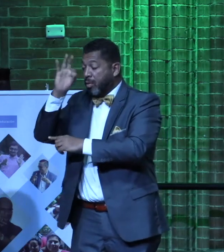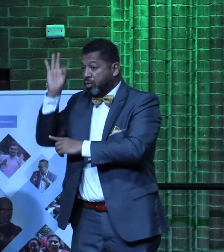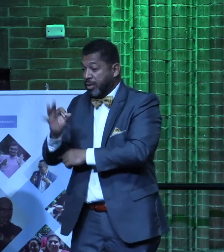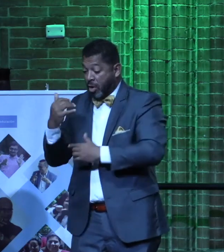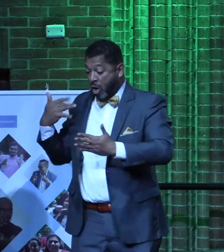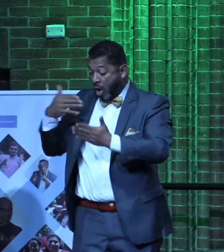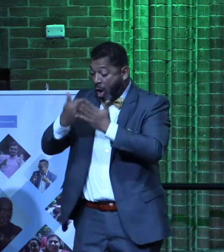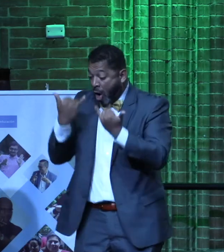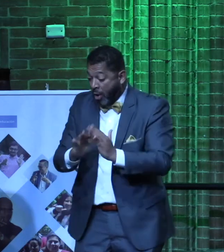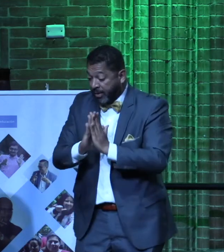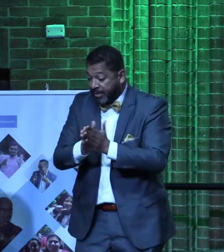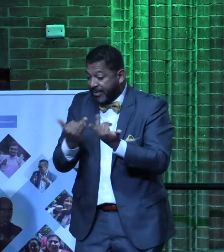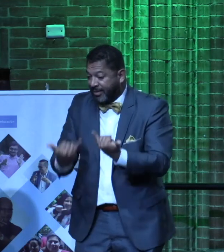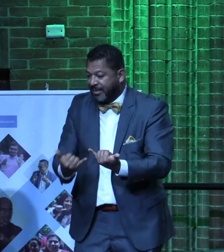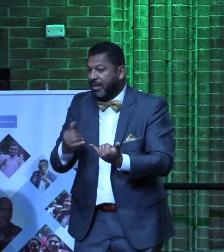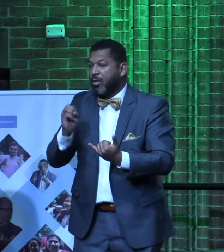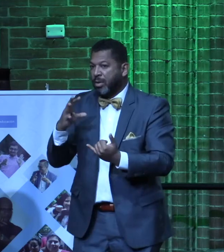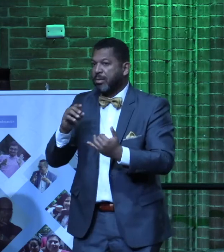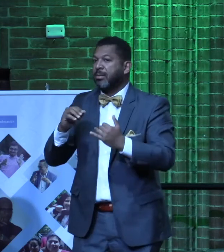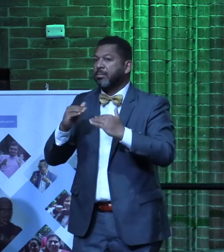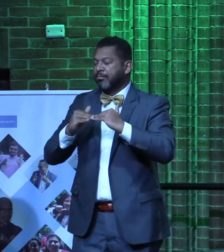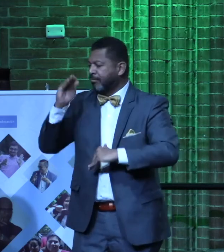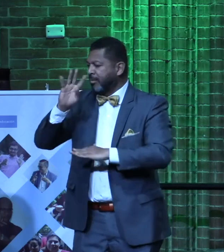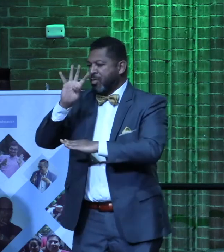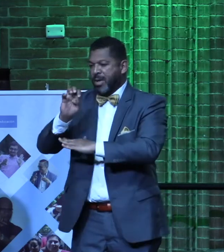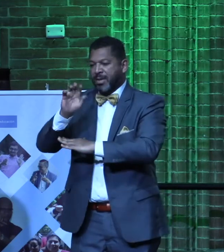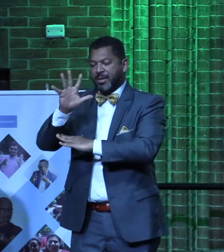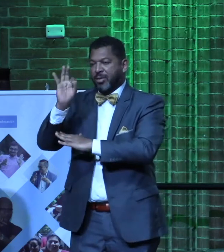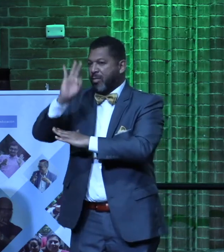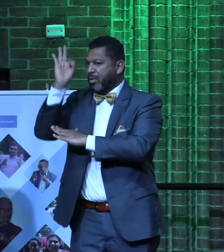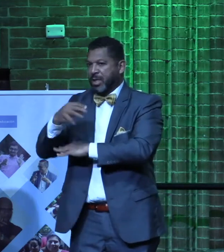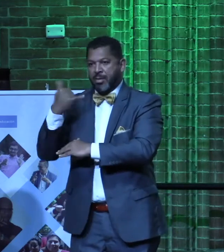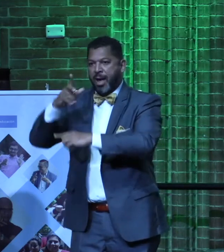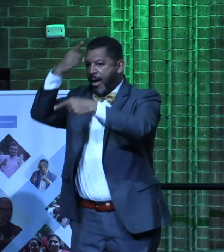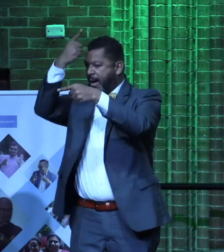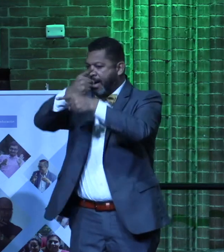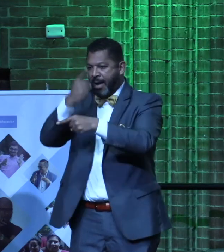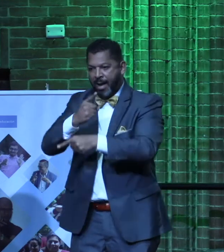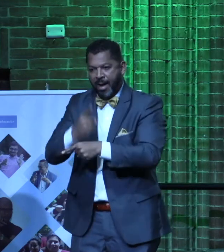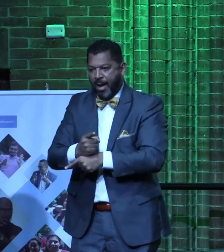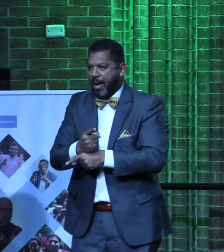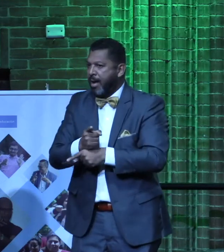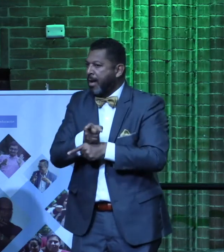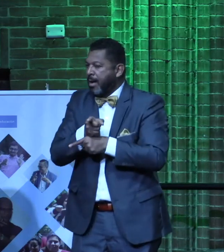un compromiso y una ejecución total que supera el 95% de ejecución en términos